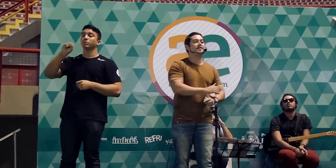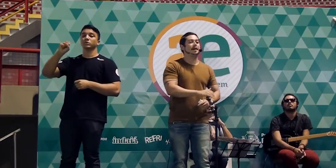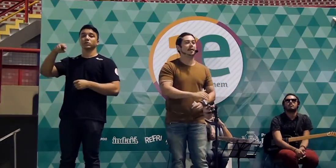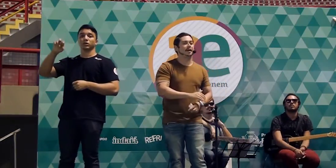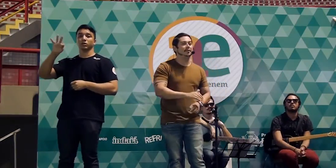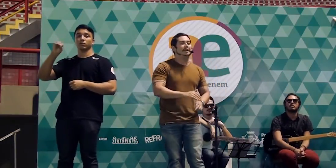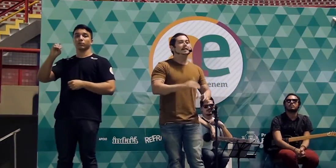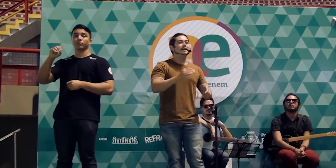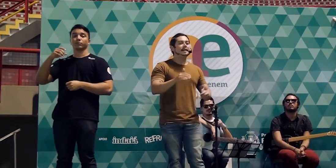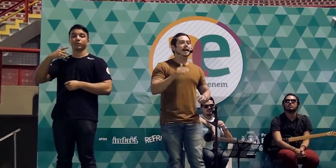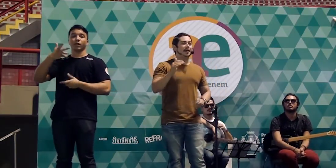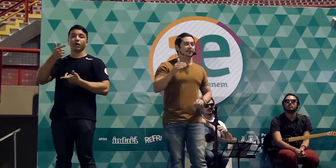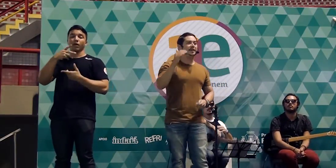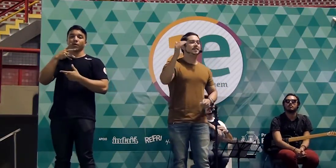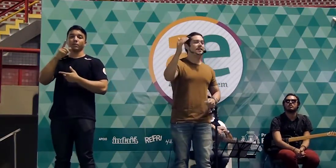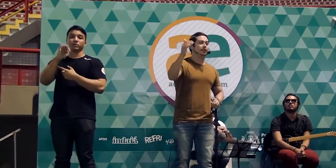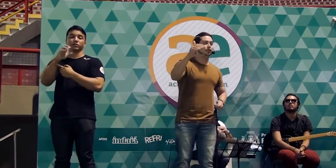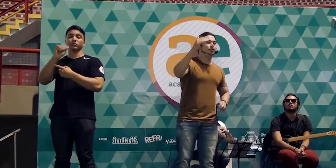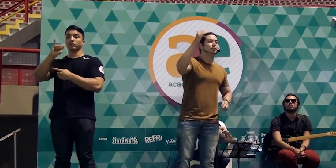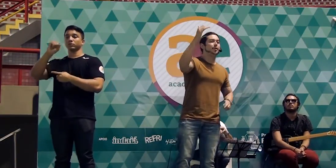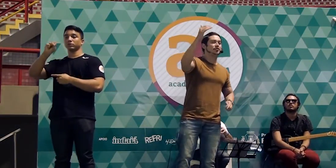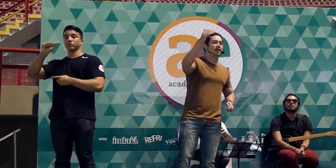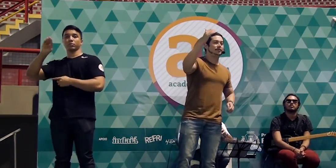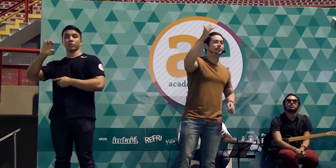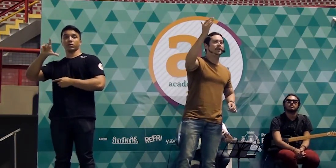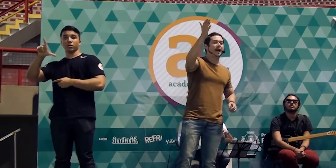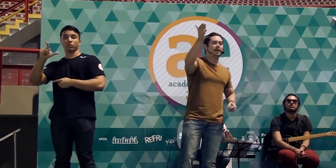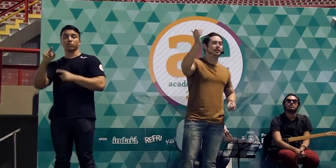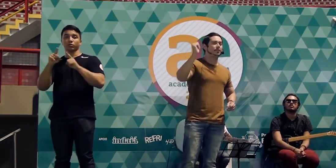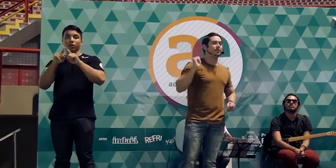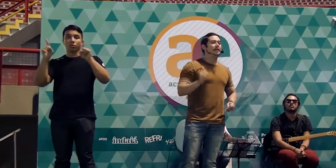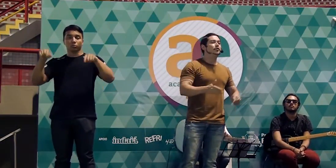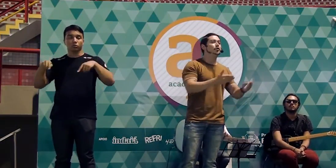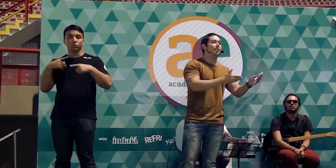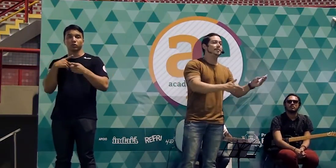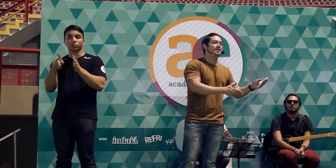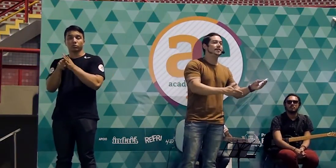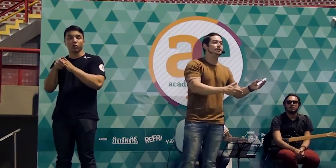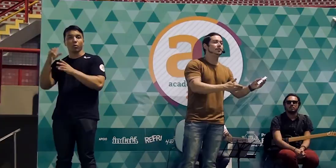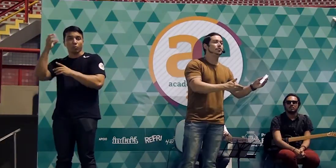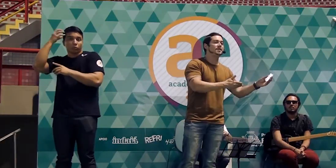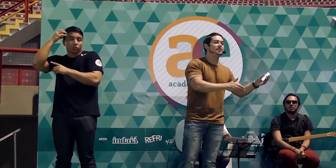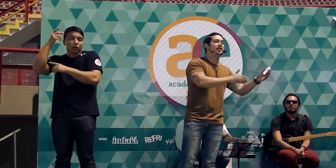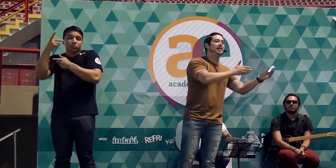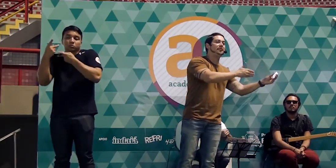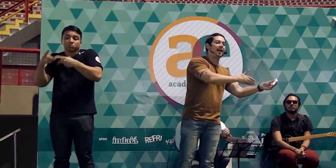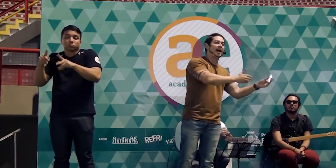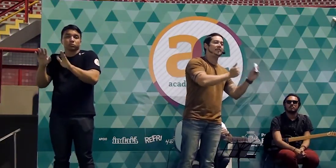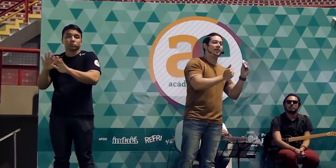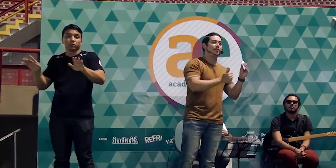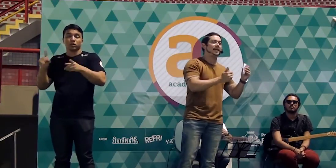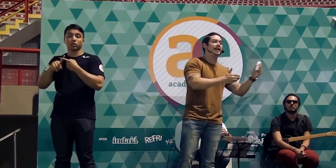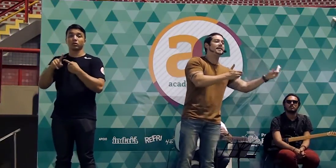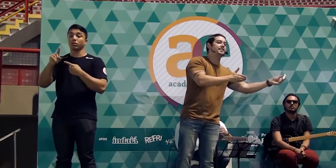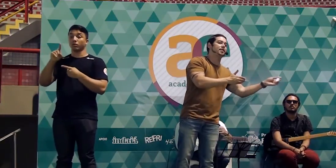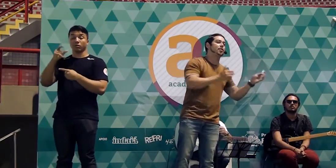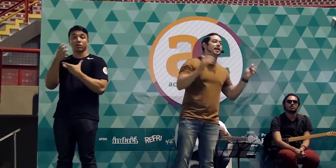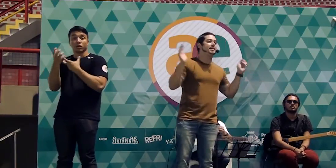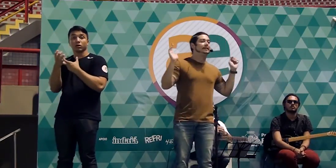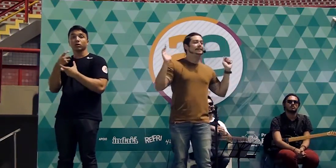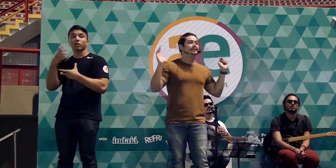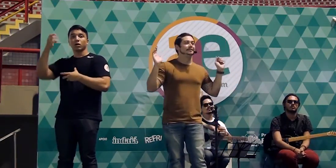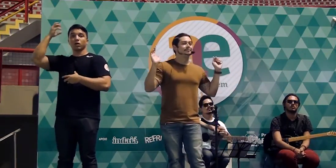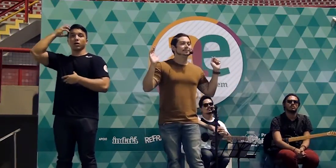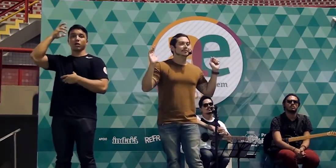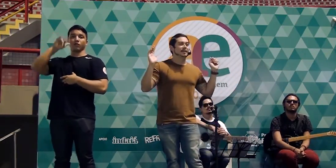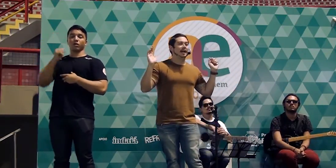da princesa Isabel, que é financiador de um projeto monárquico. No plebiscito, inclusive, ele falava, porque ele ia ser o